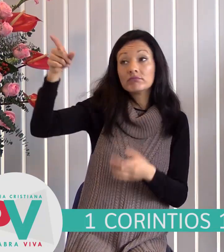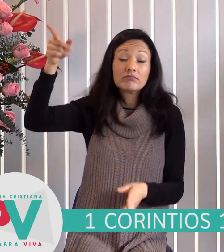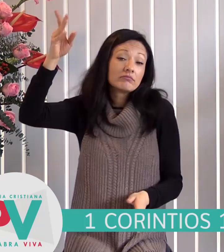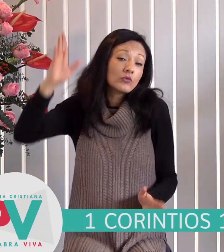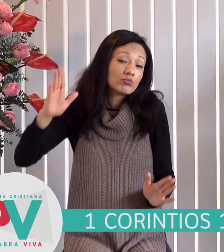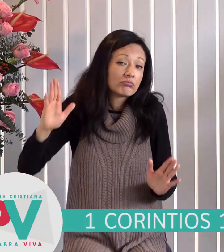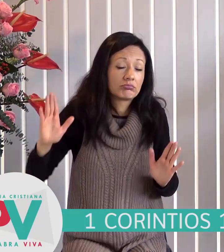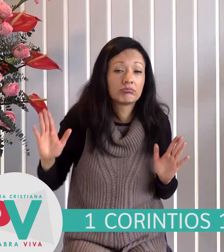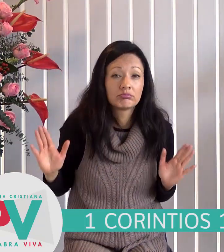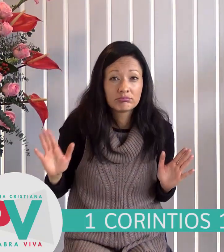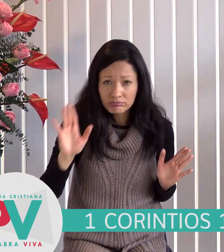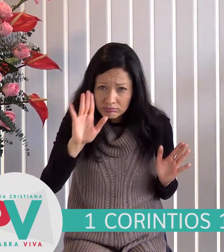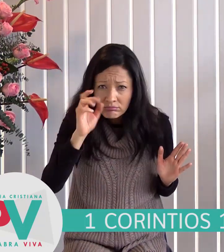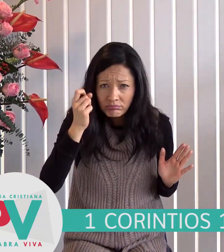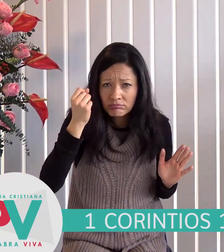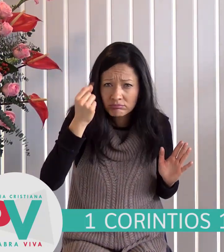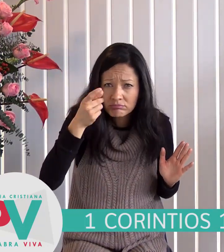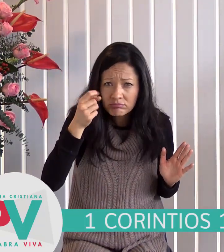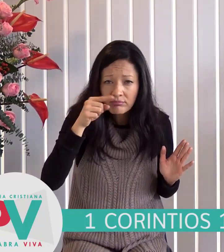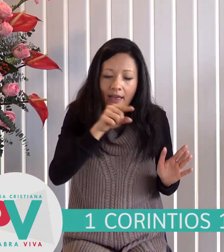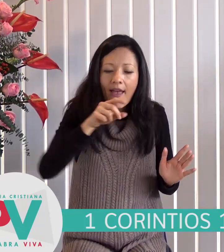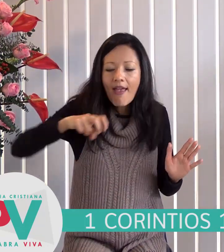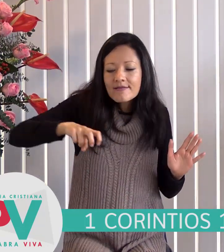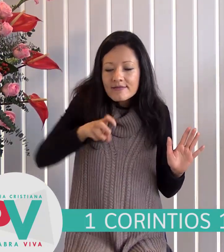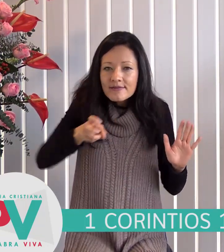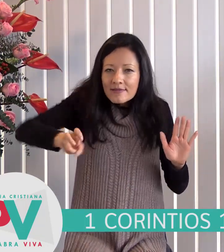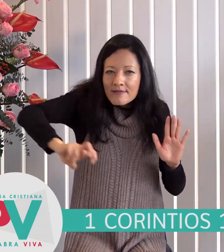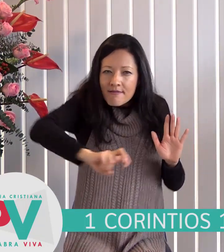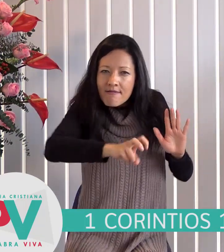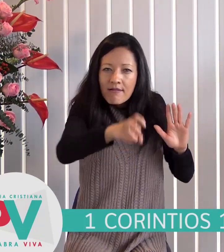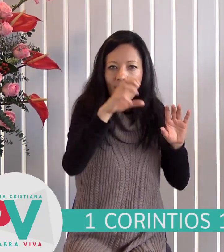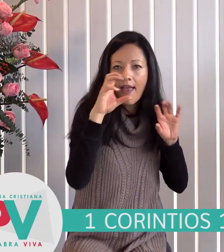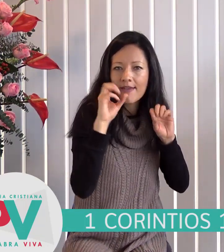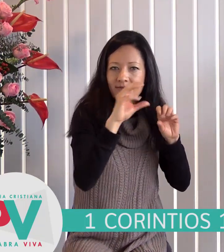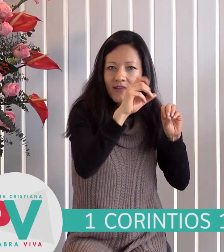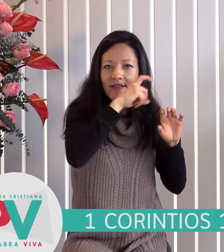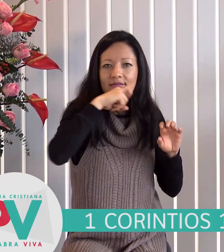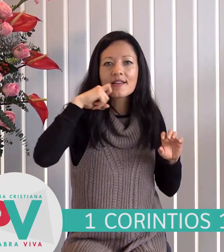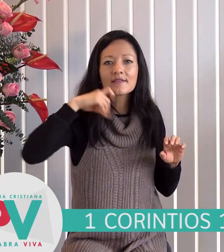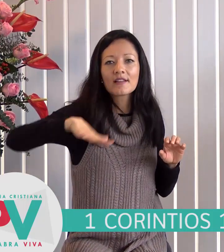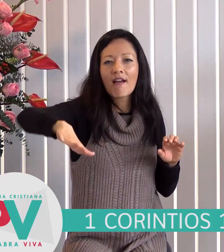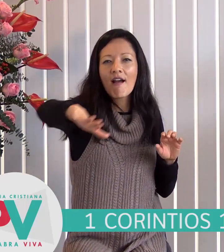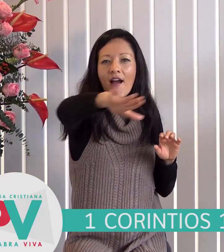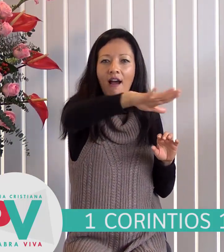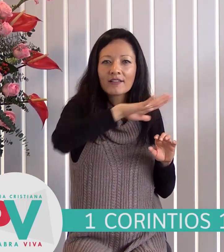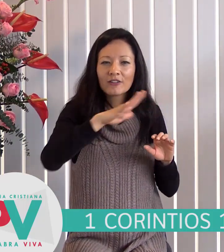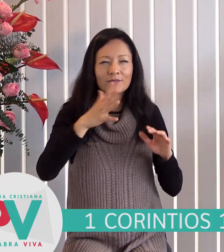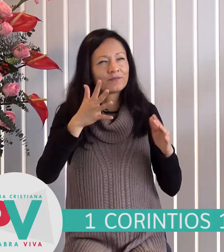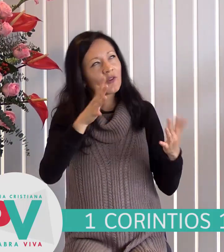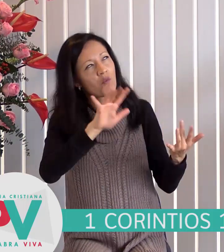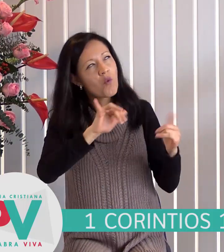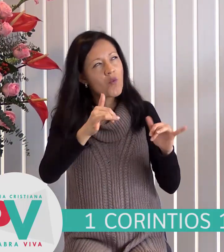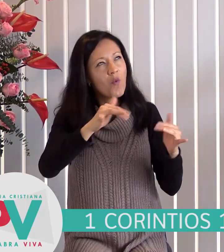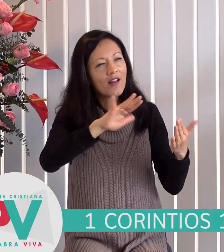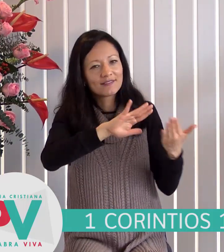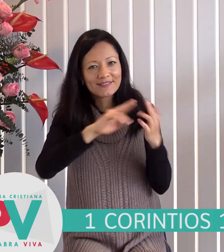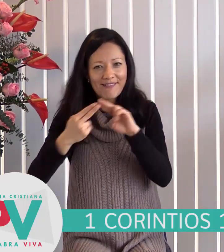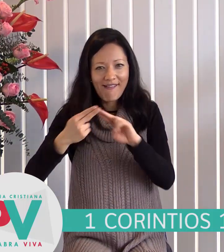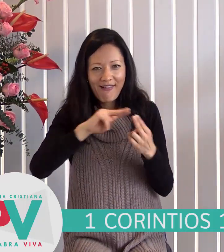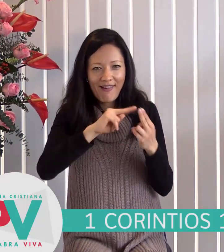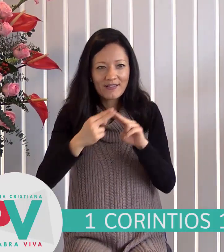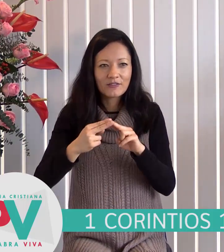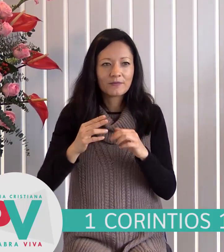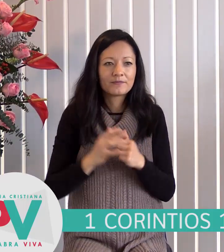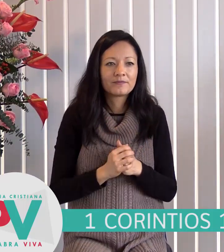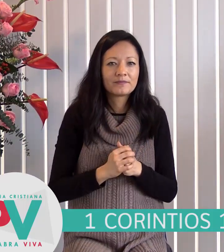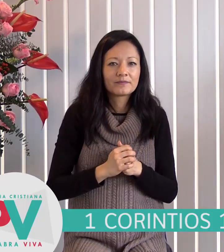¿Entiende eso? Y esa serpiente que engañó en el desierto, entonces como una analogía, pero está ocurriendo el hecho